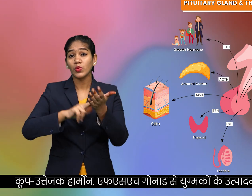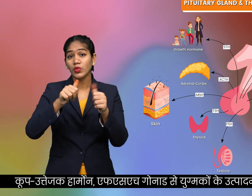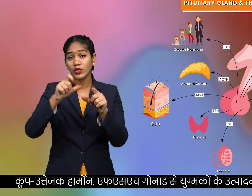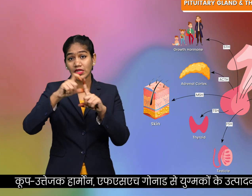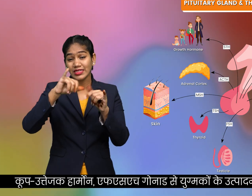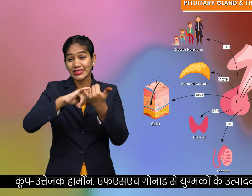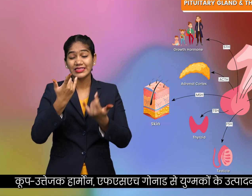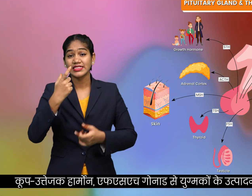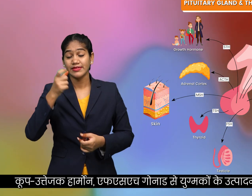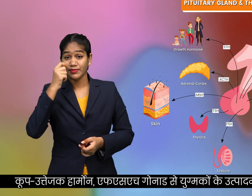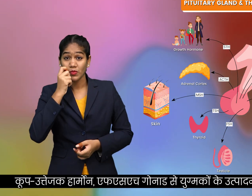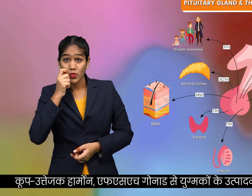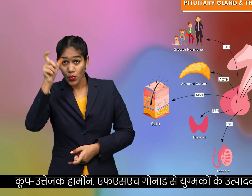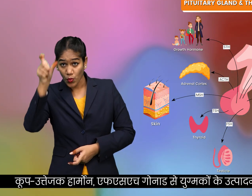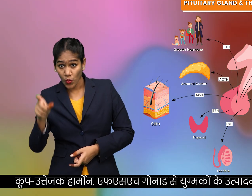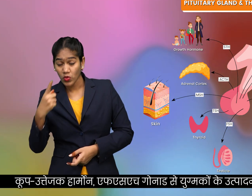उत्तेजित करता है।